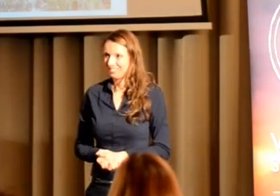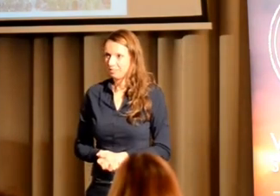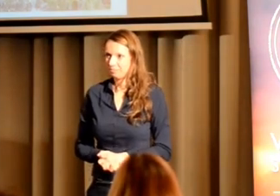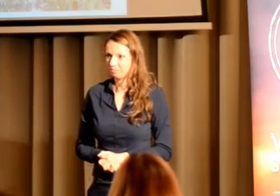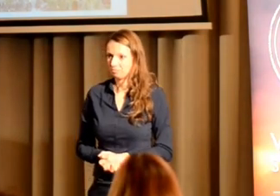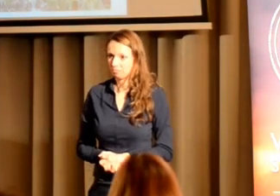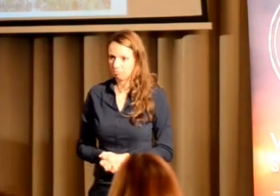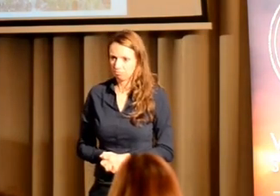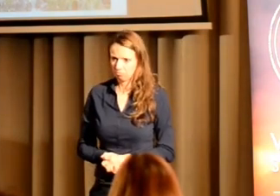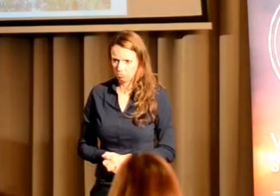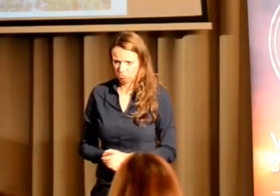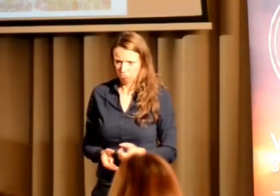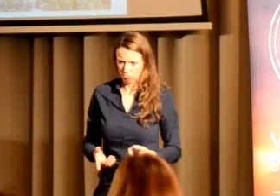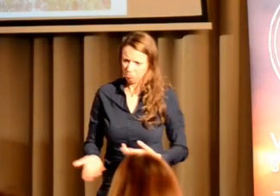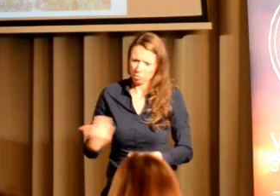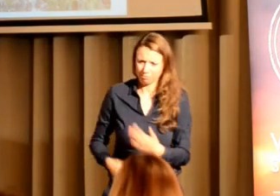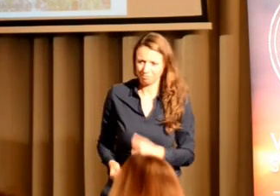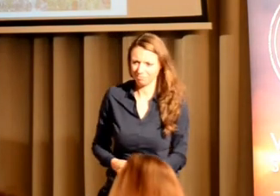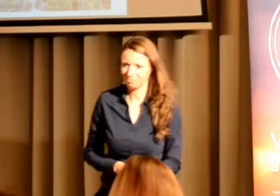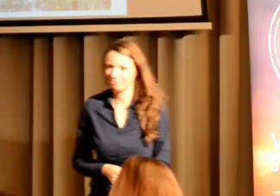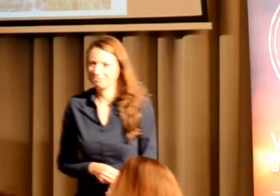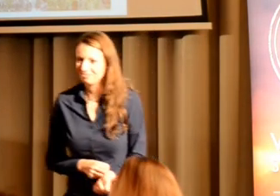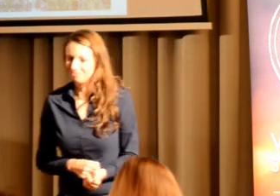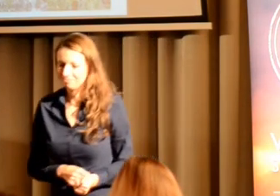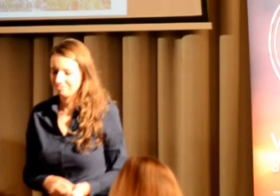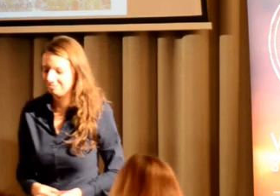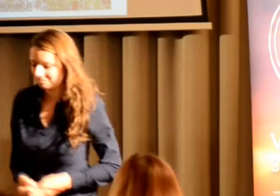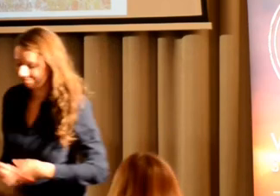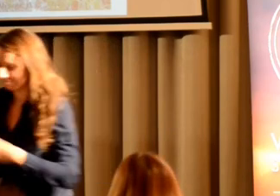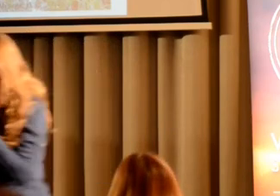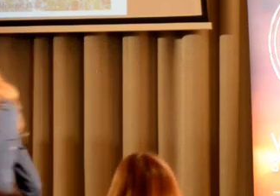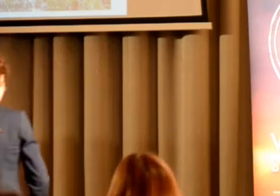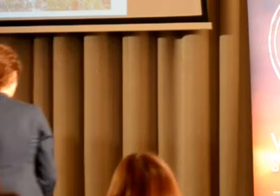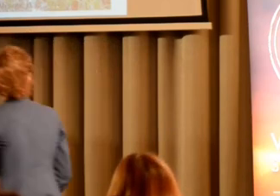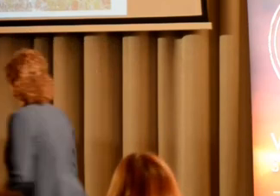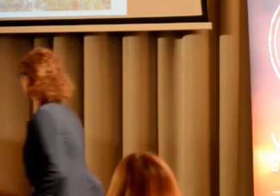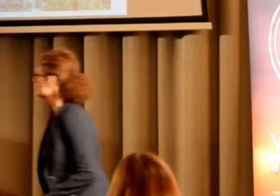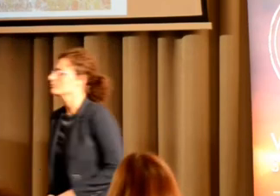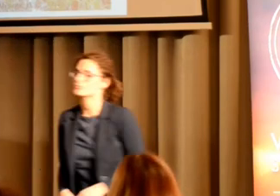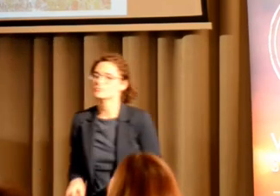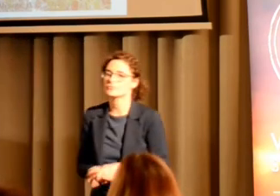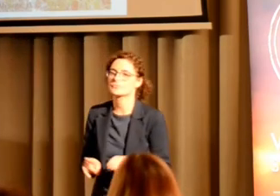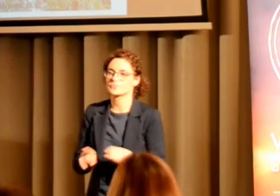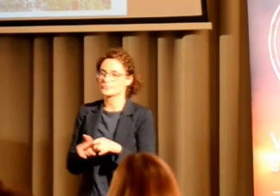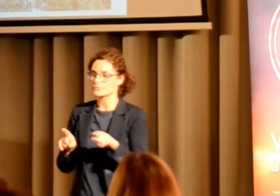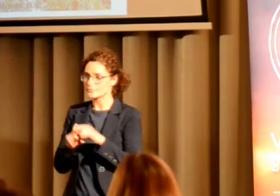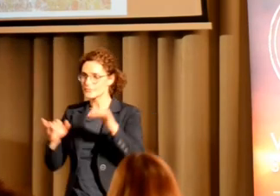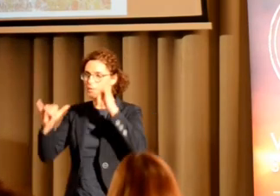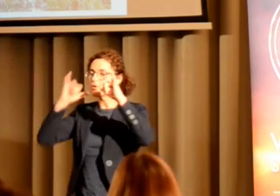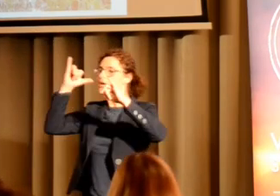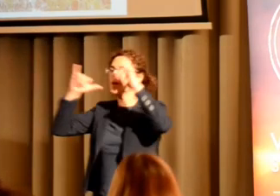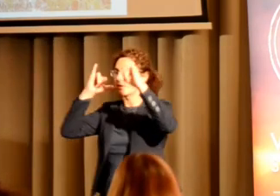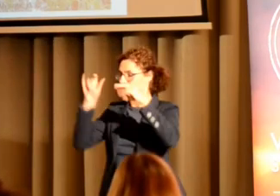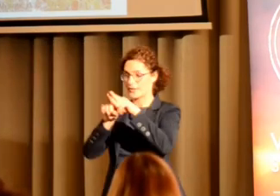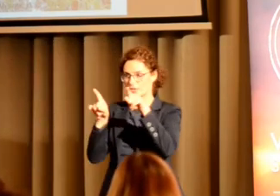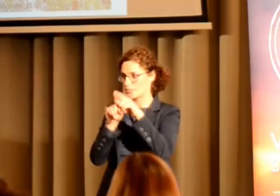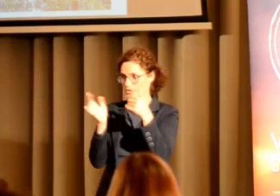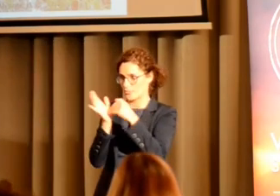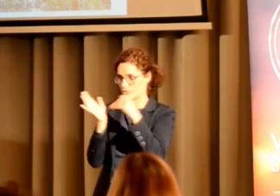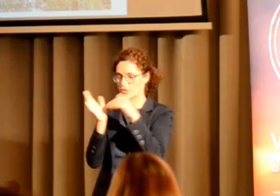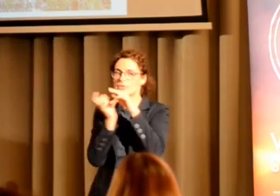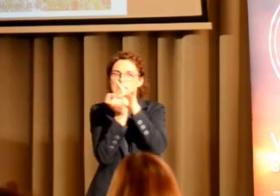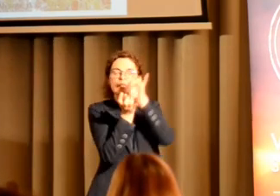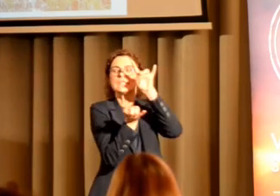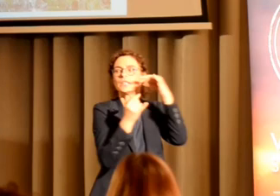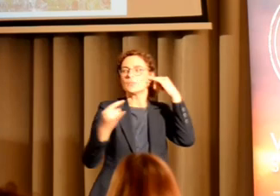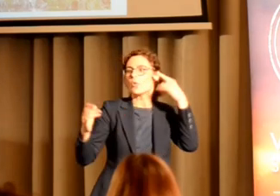Oczywiście to, z czym automatycznie kojarzymy wilki, czyli komunikacja wokalna, jest również niezmiernie istotna. Tutaj każdemu